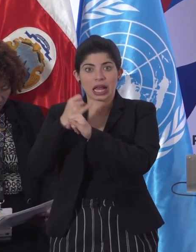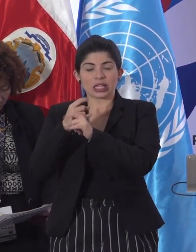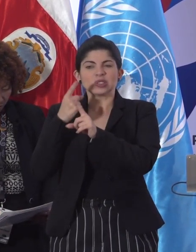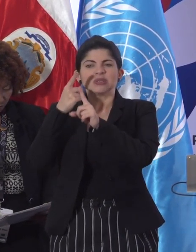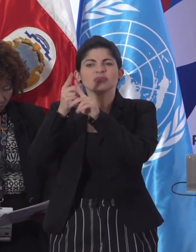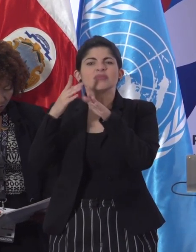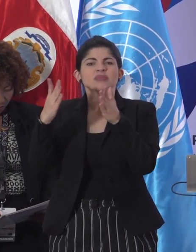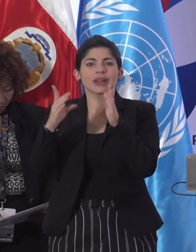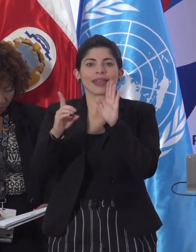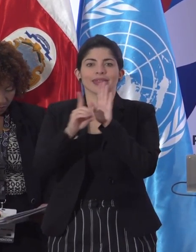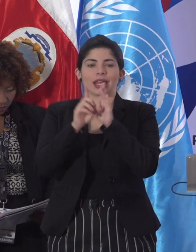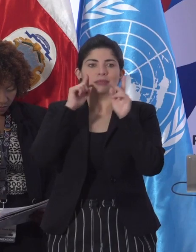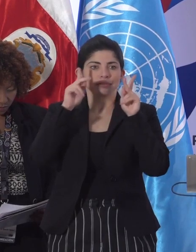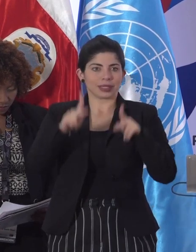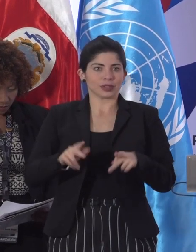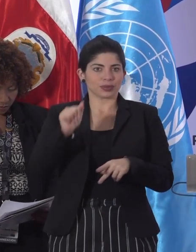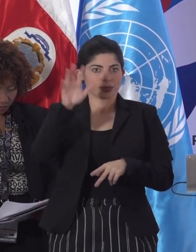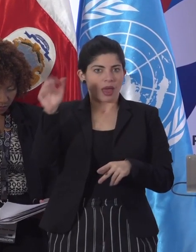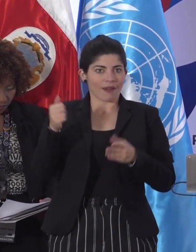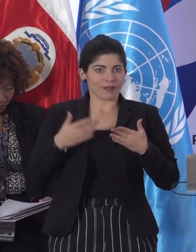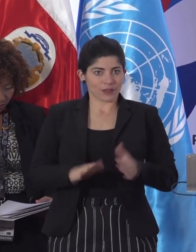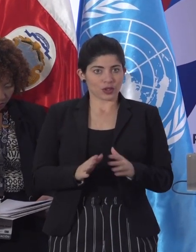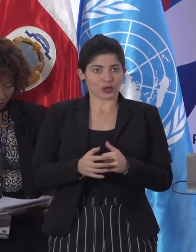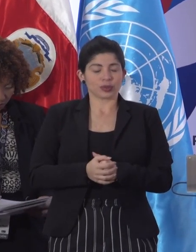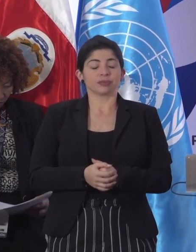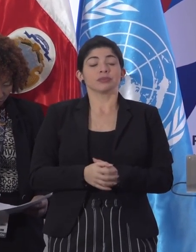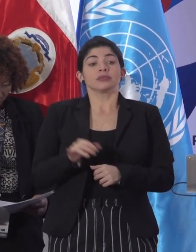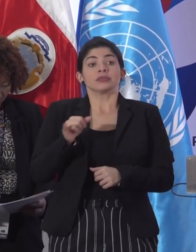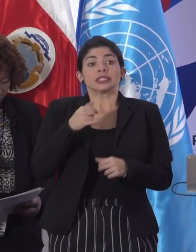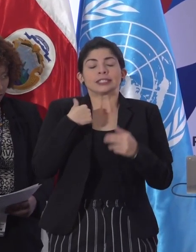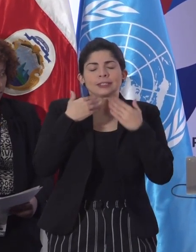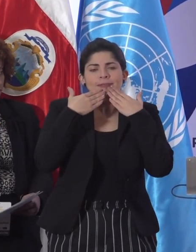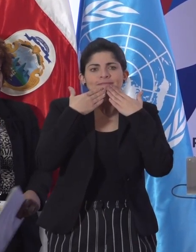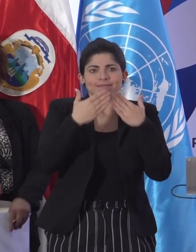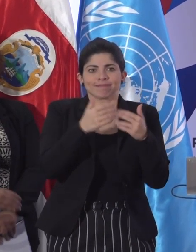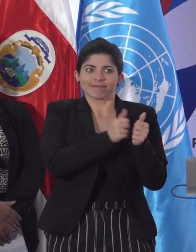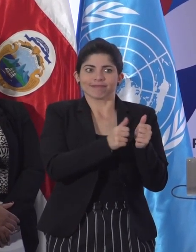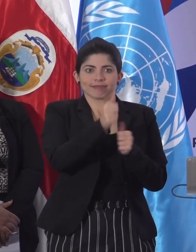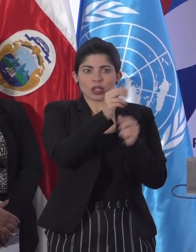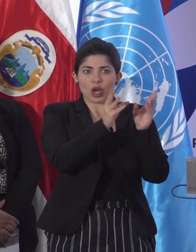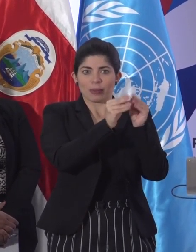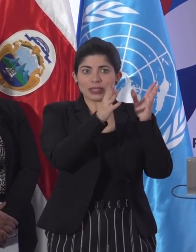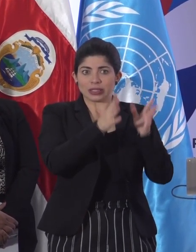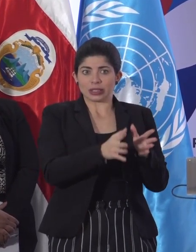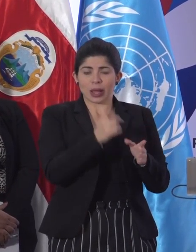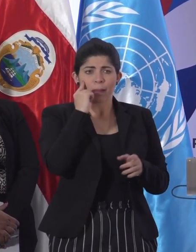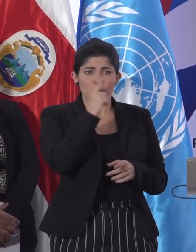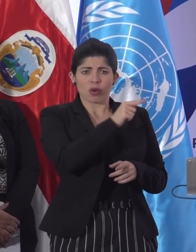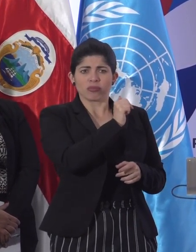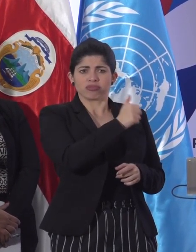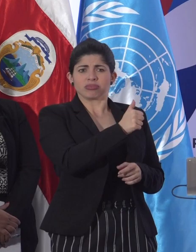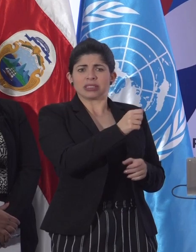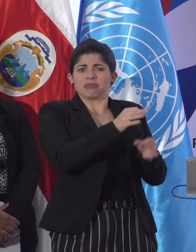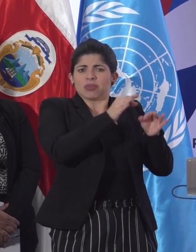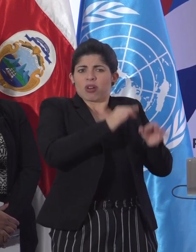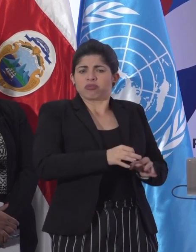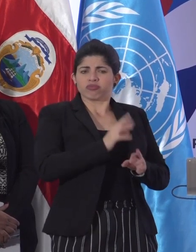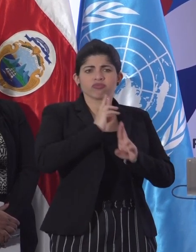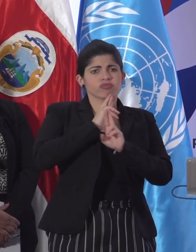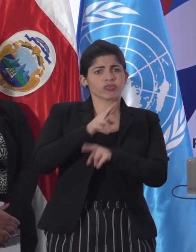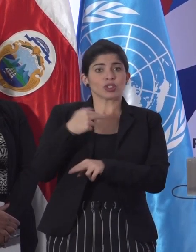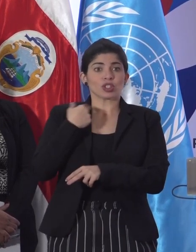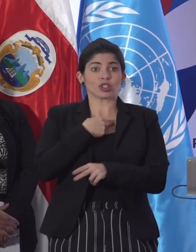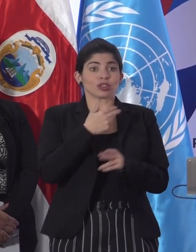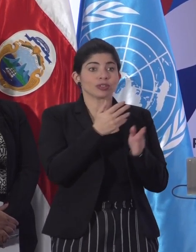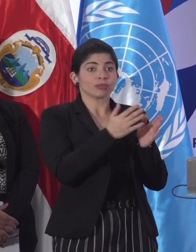de las personas afrodescendientes. Agradezco a la alta comisionada su decidida respuesta ante la solicitud